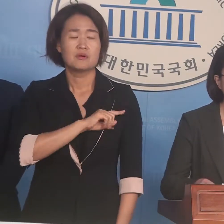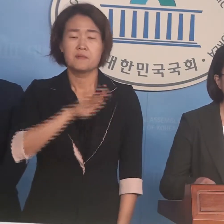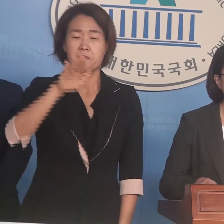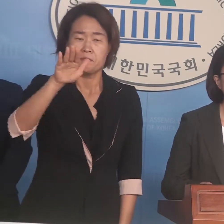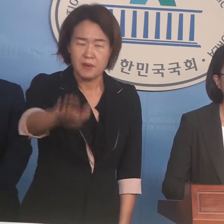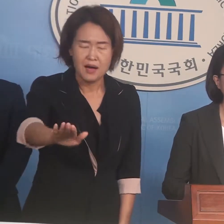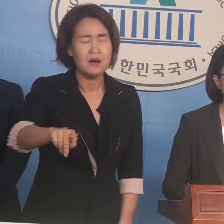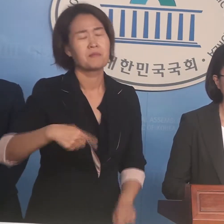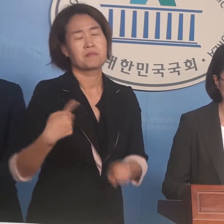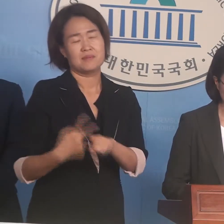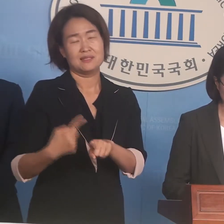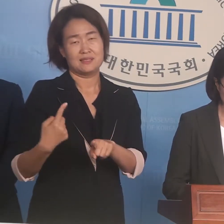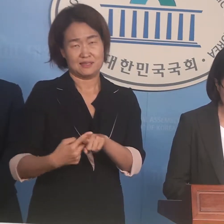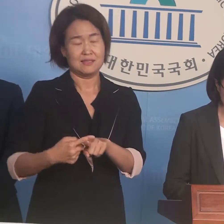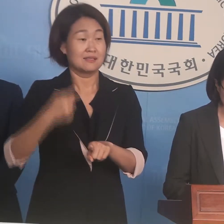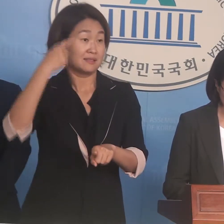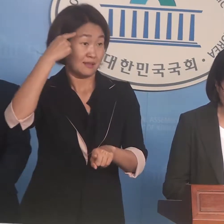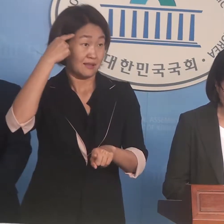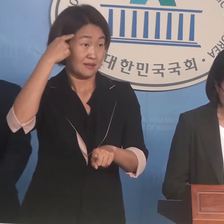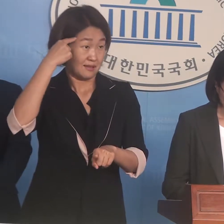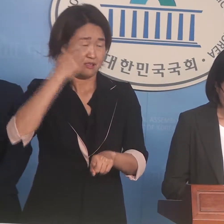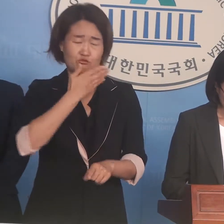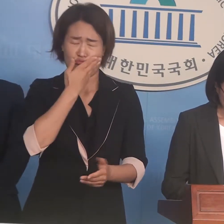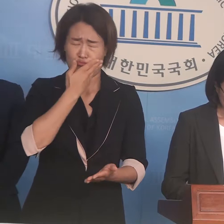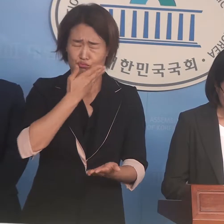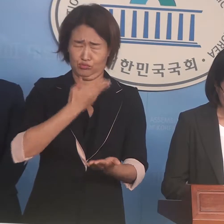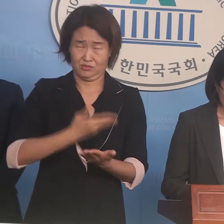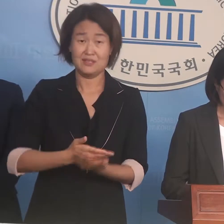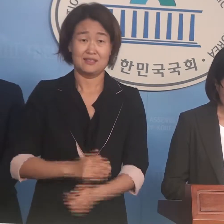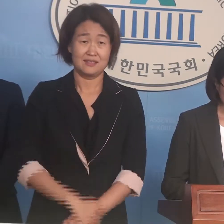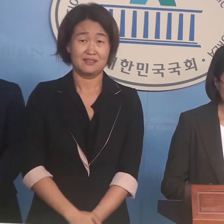그런 행보라는 점 말씀을 드리고요.